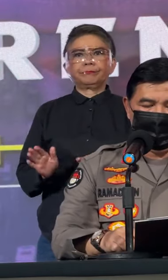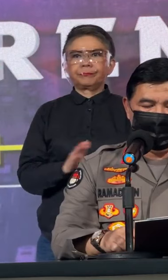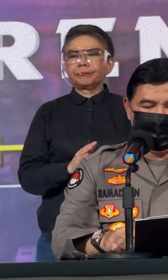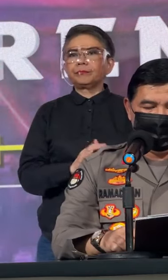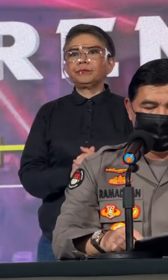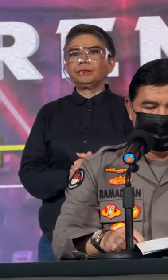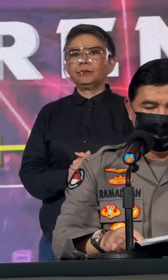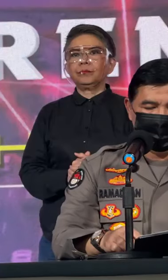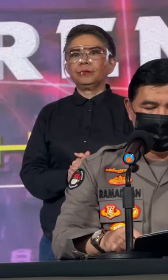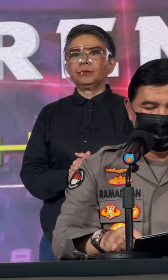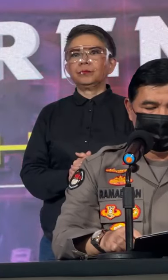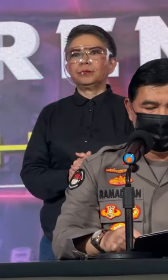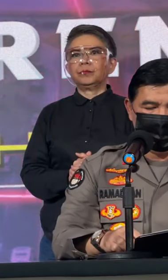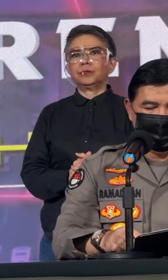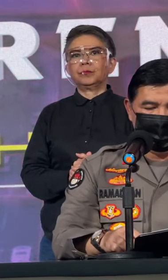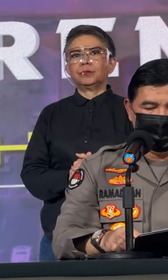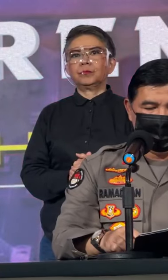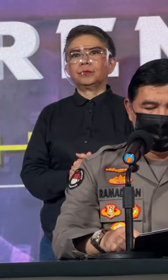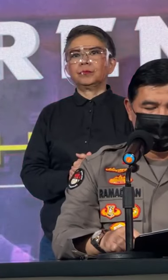Kemudian,